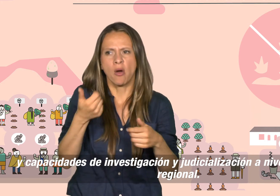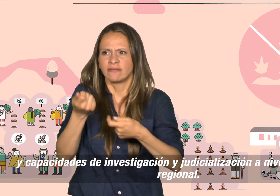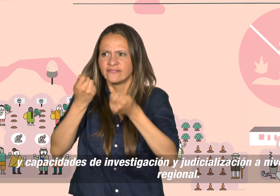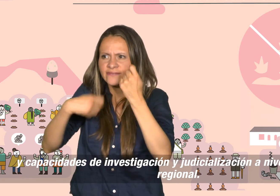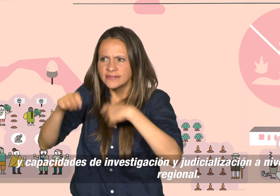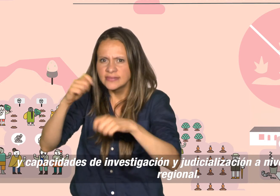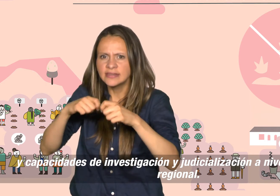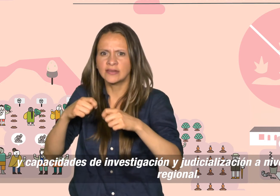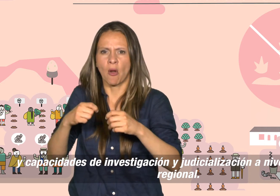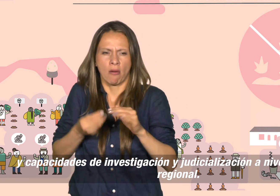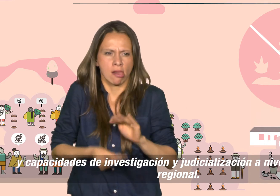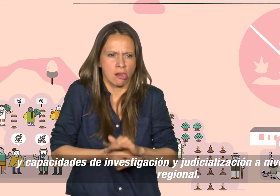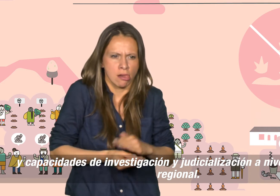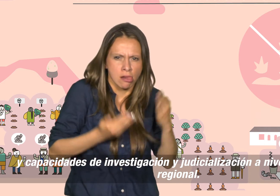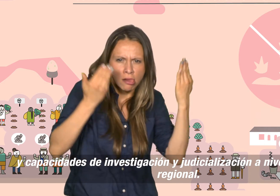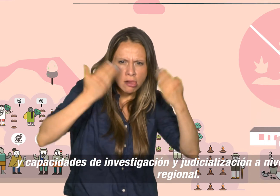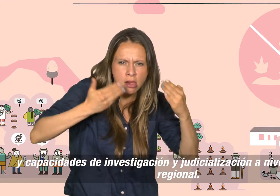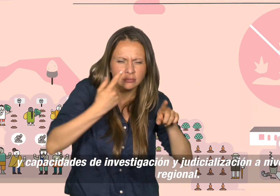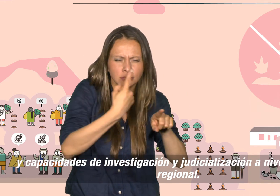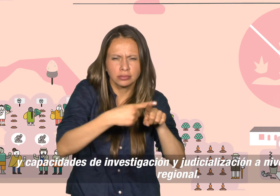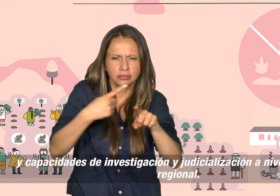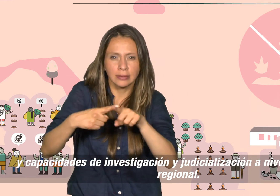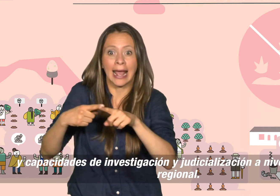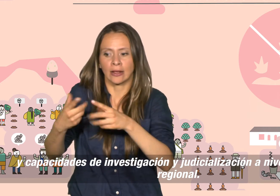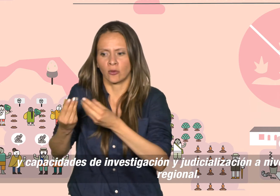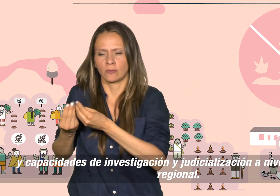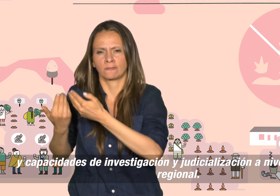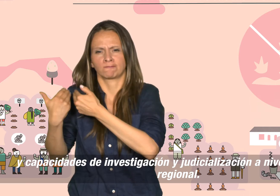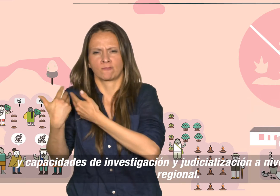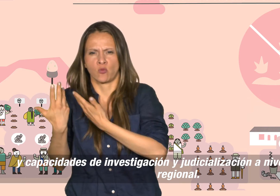de investigación y judicialización a nivel nacional y regional